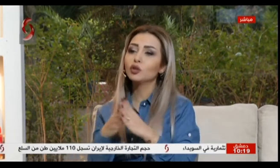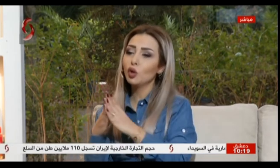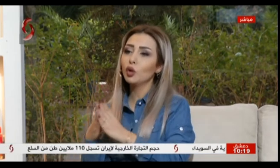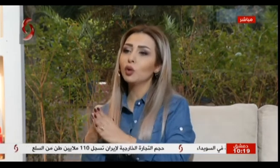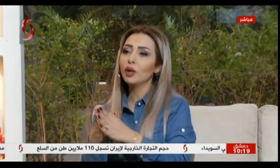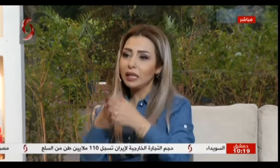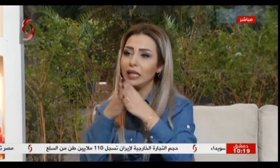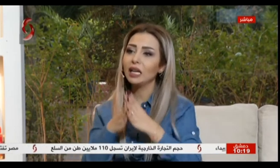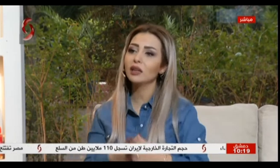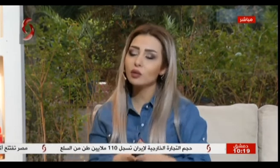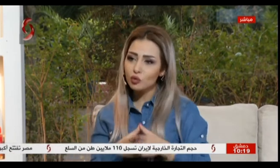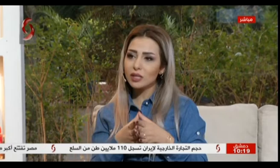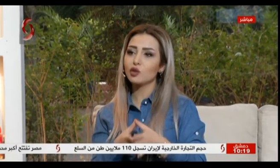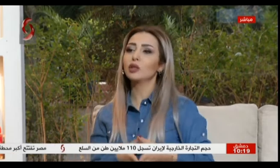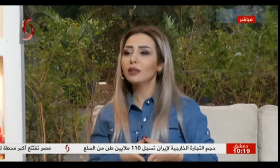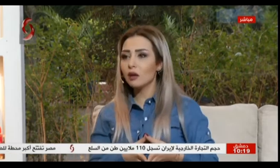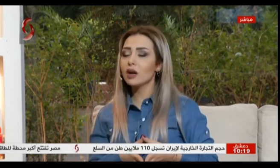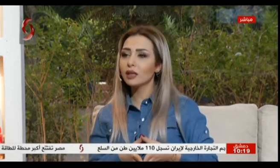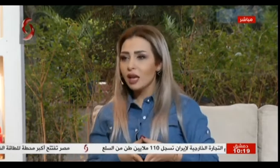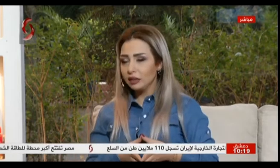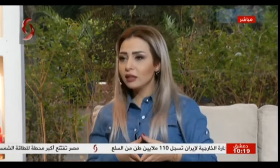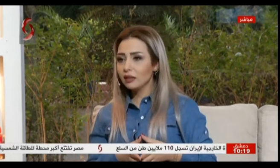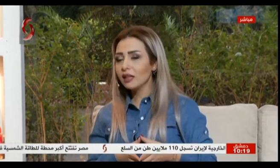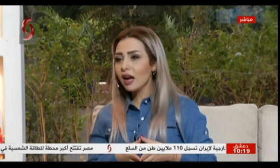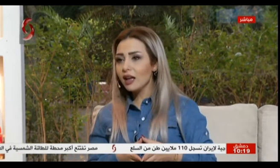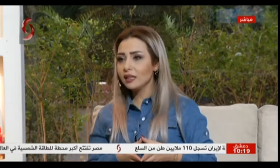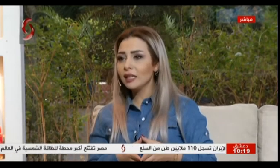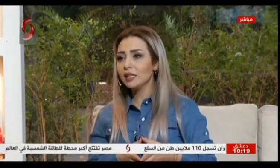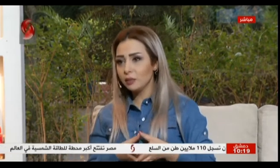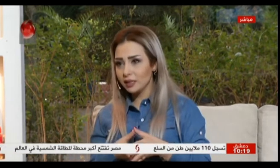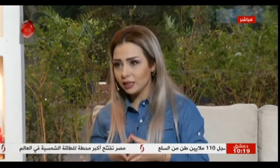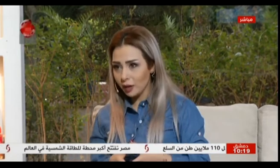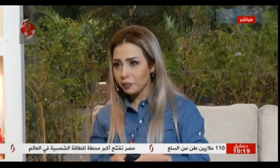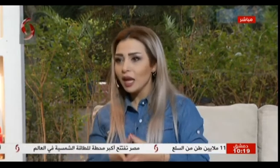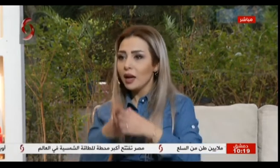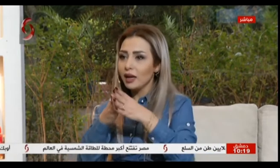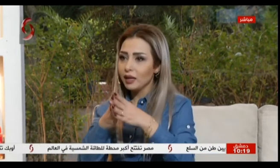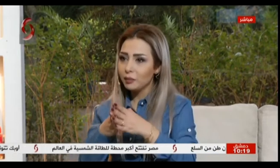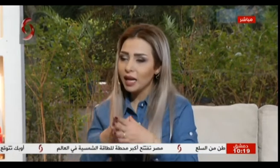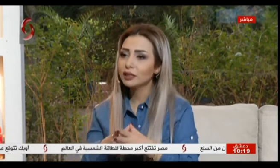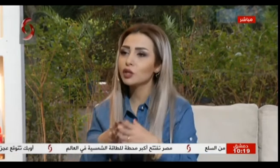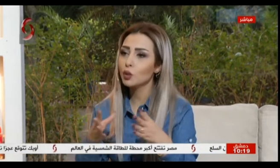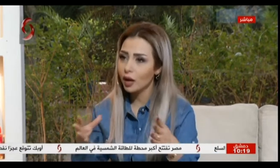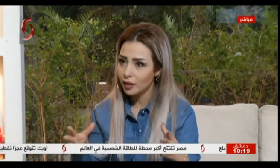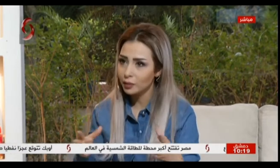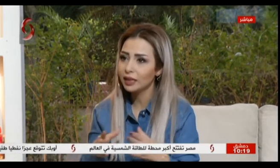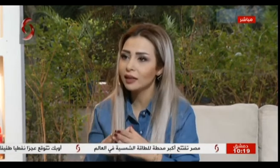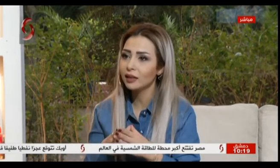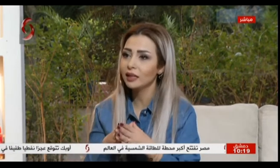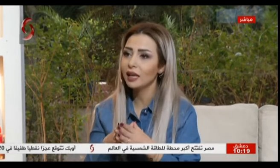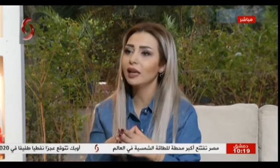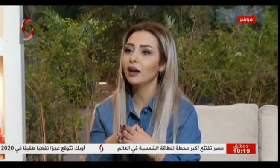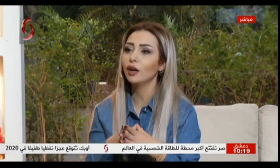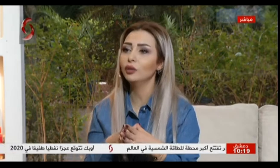مثلها لتقول له أني أنا نموذج قدامك، قدرت أني حقق يلي بدي إياه. بهذا السؤال